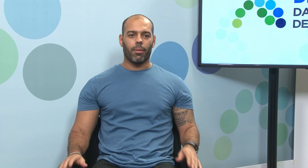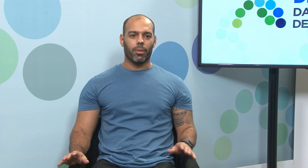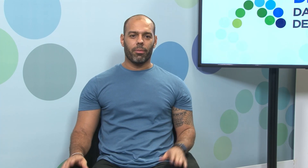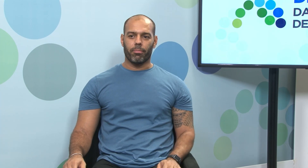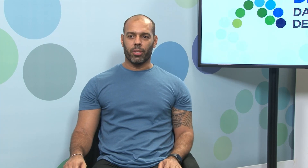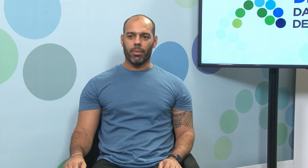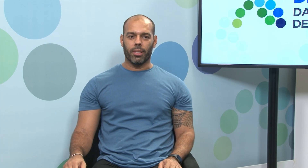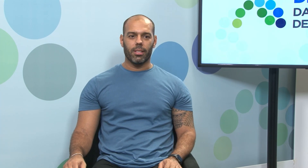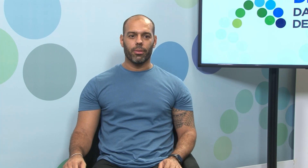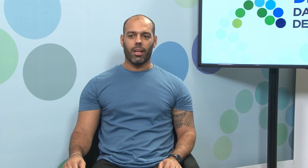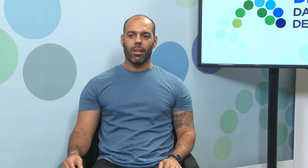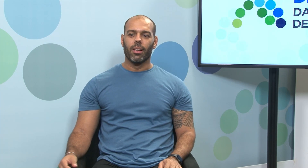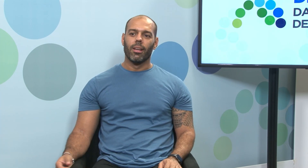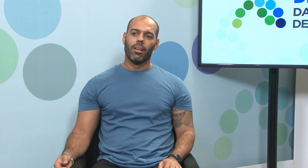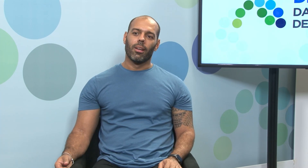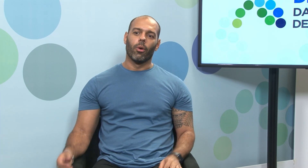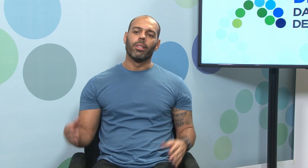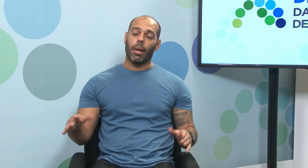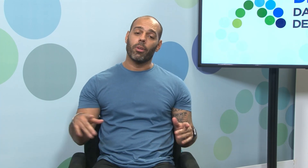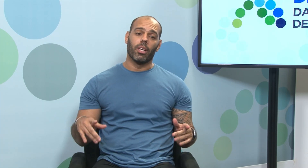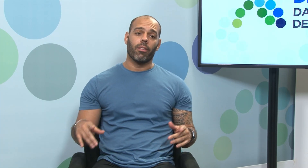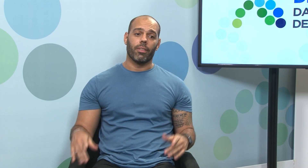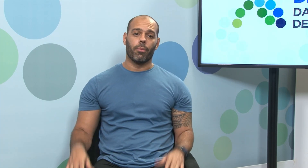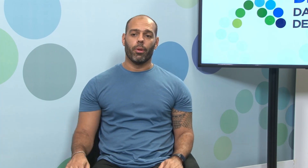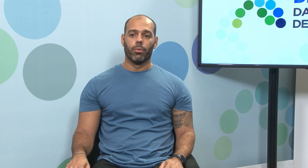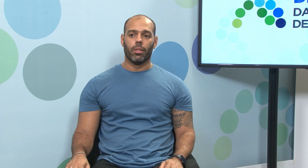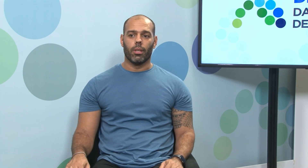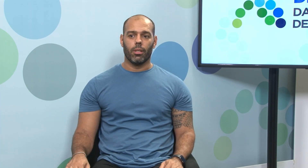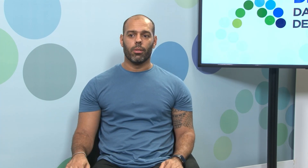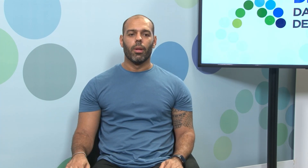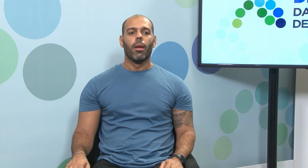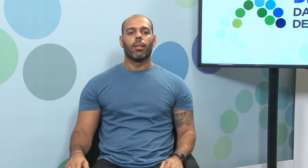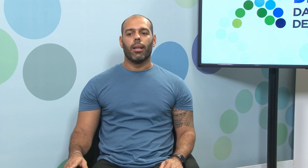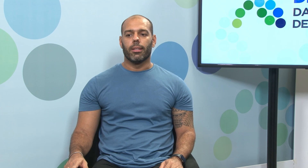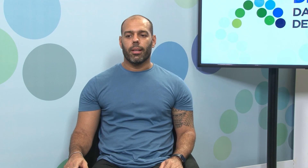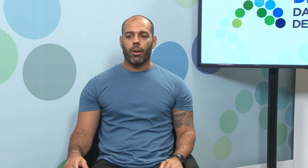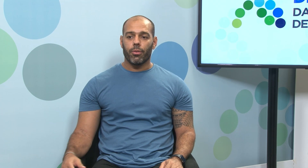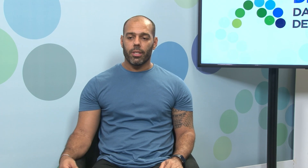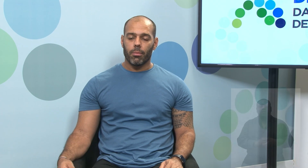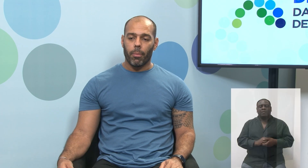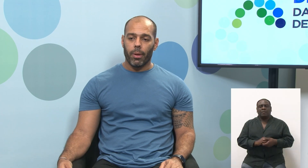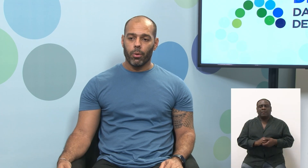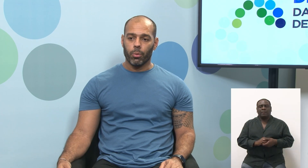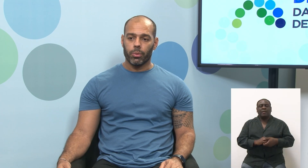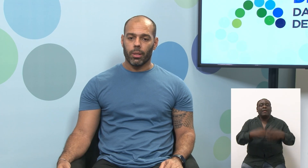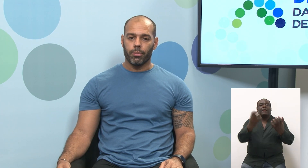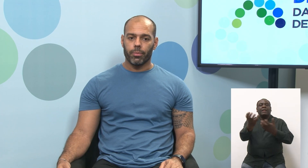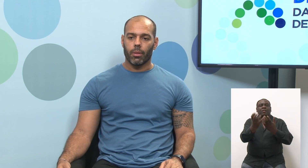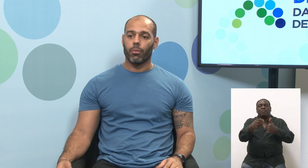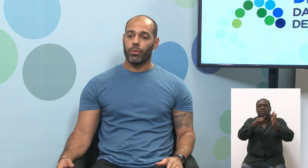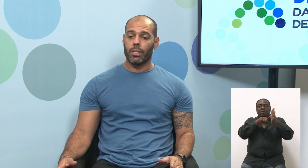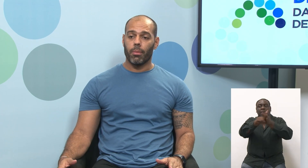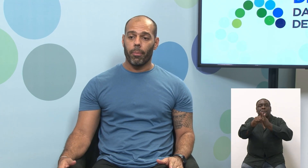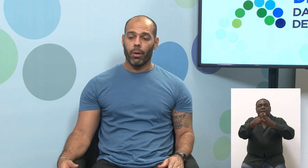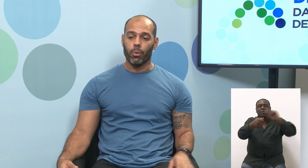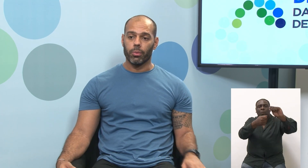ela poder chamar a atenção dela. Ou o intérprete, né, que vai fazer a pergunta, é isso? Thalita, quero te fazer uma pergunta. Vou te fazer uma